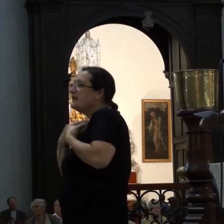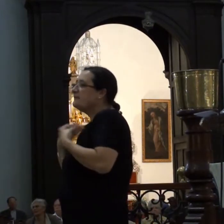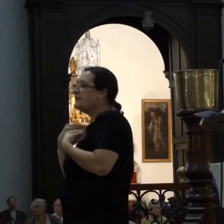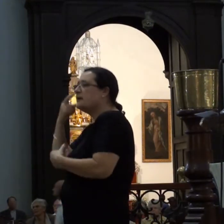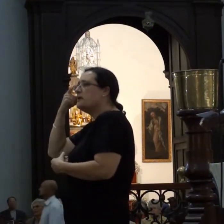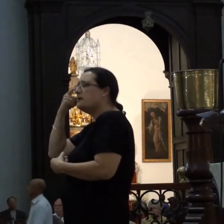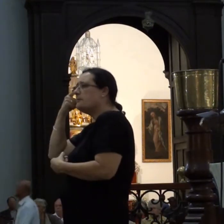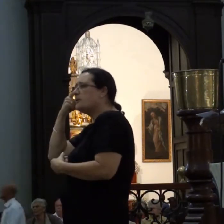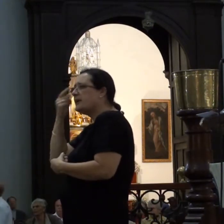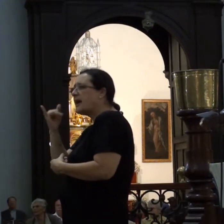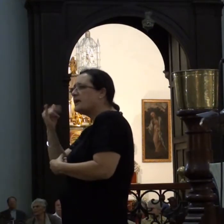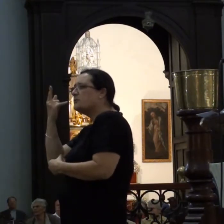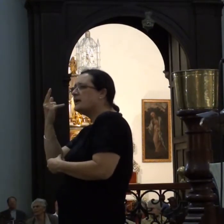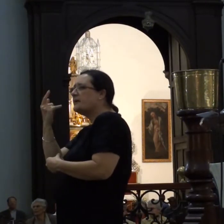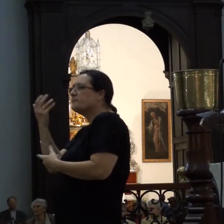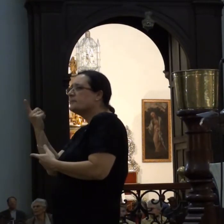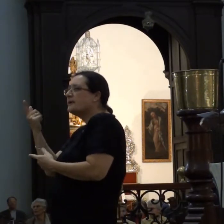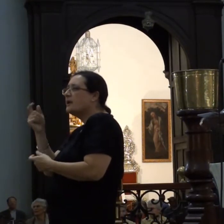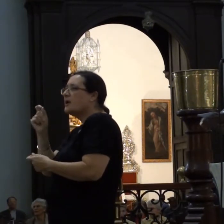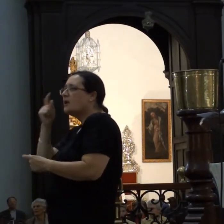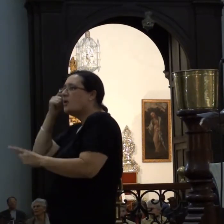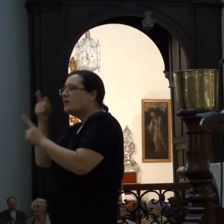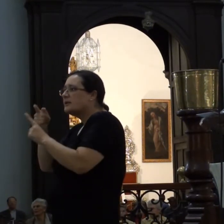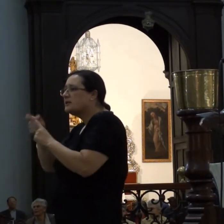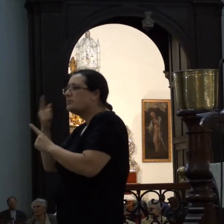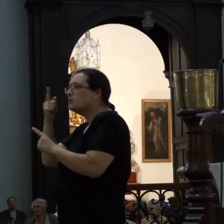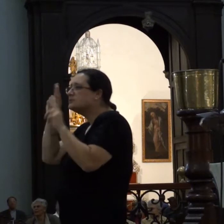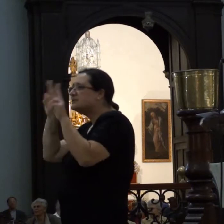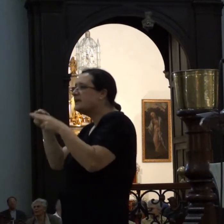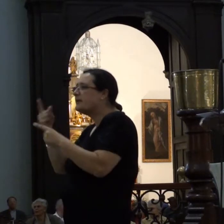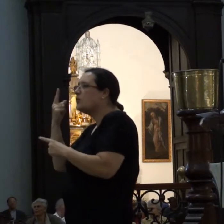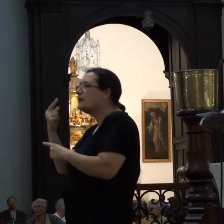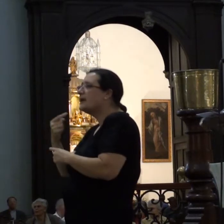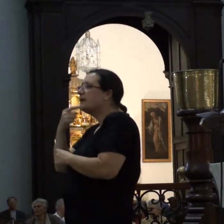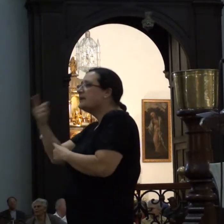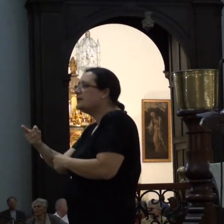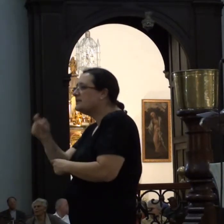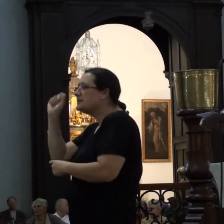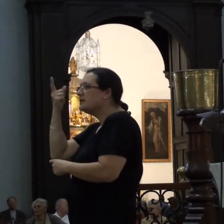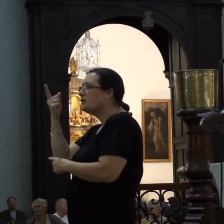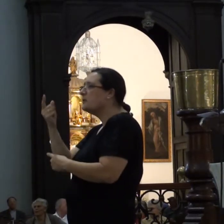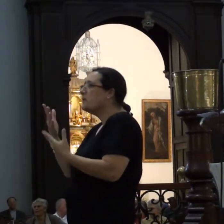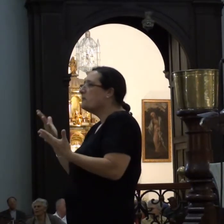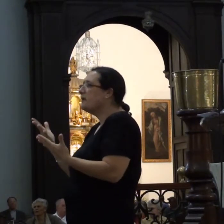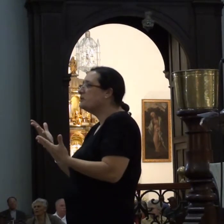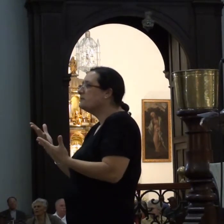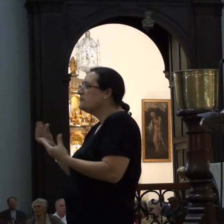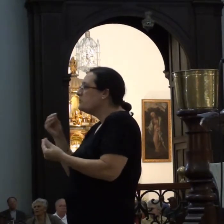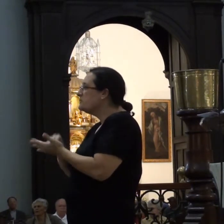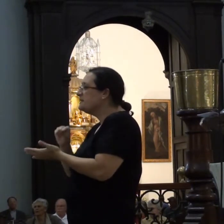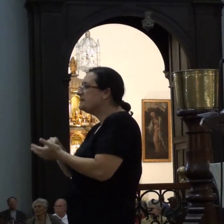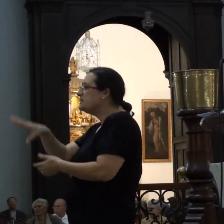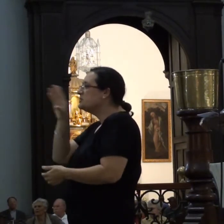una propuesta que nos desborda es más grande que nosotros pero la llevamos si quieren ustedes